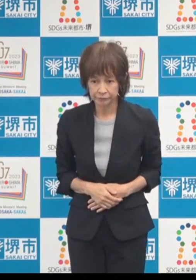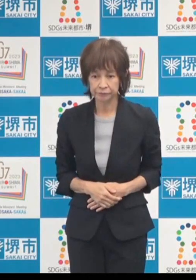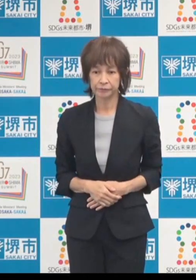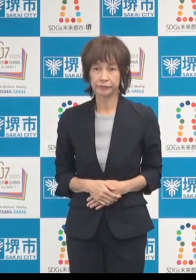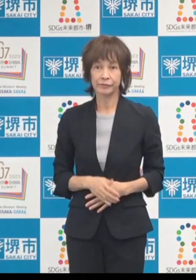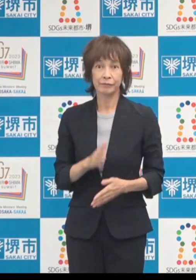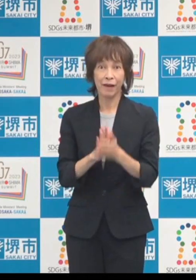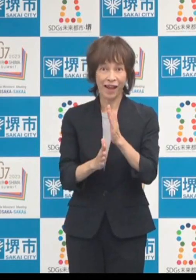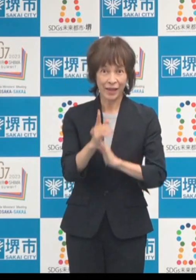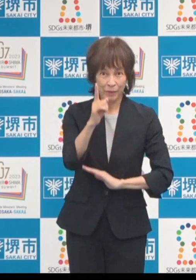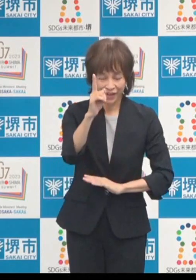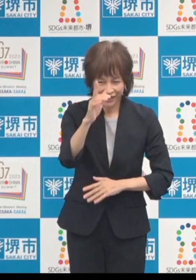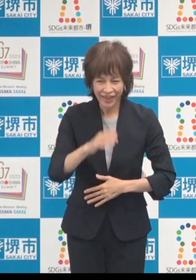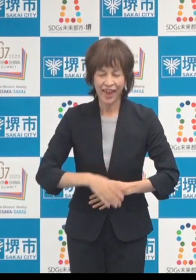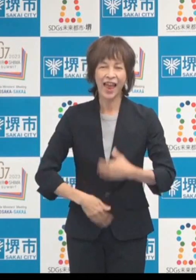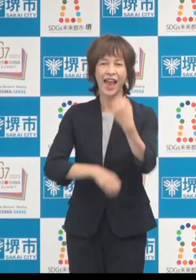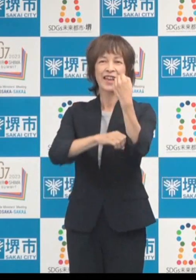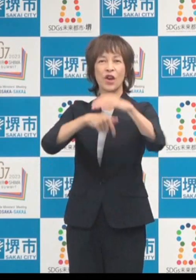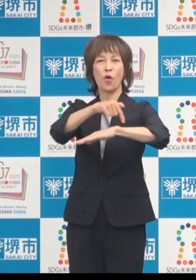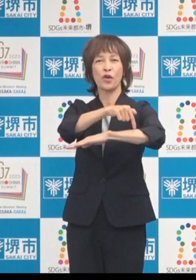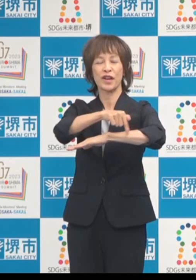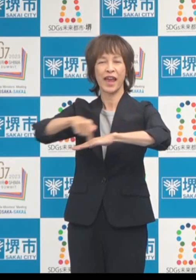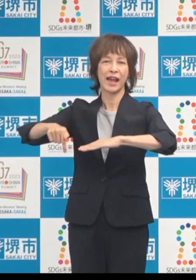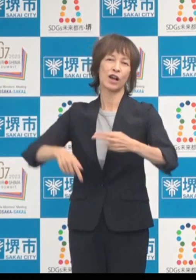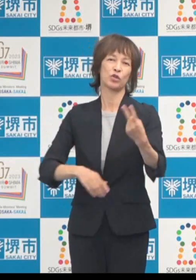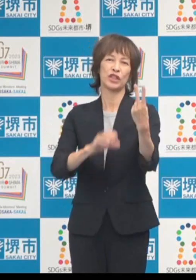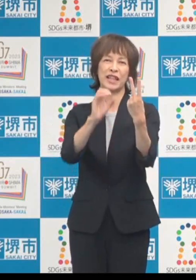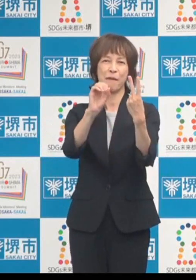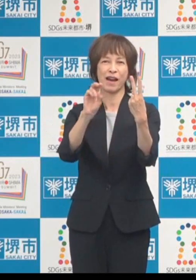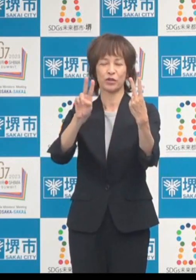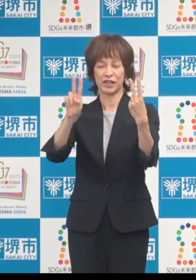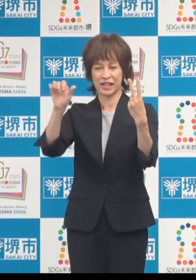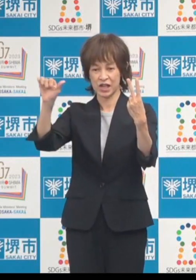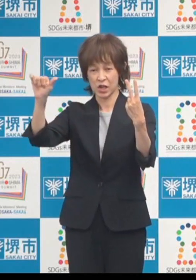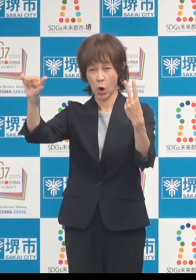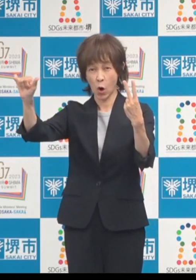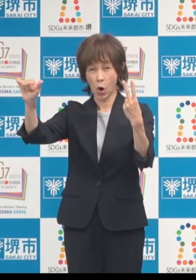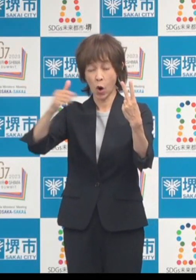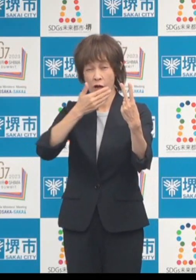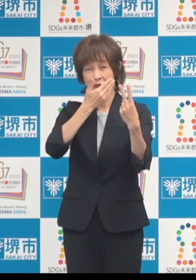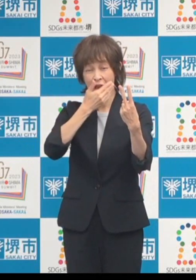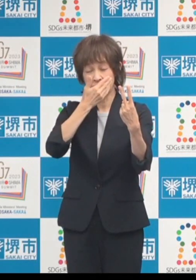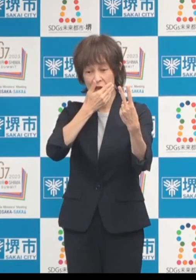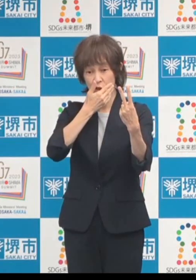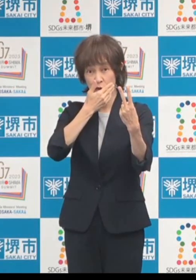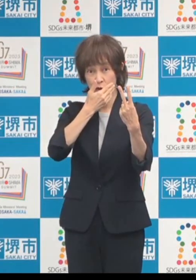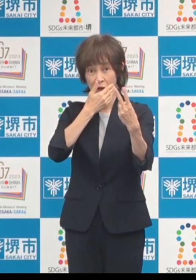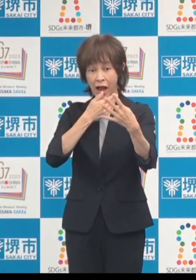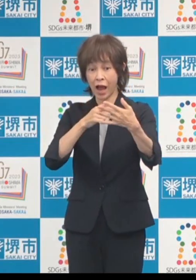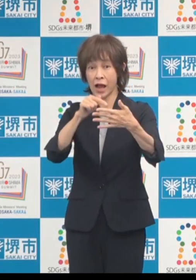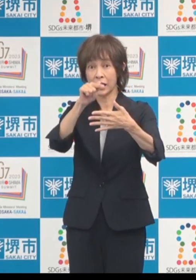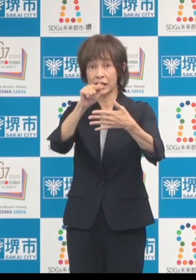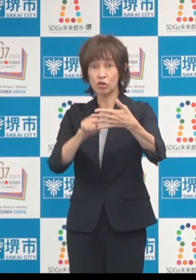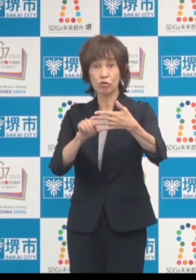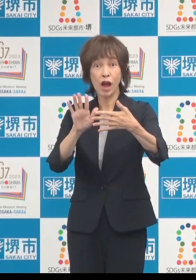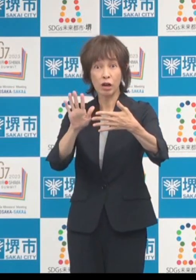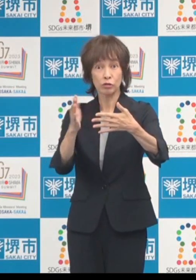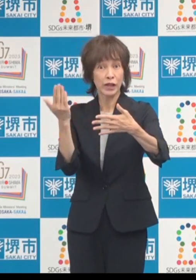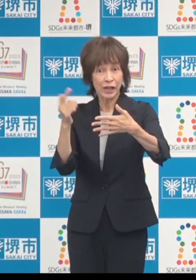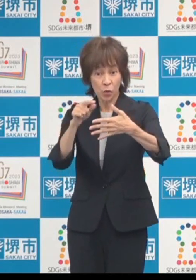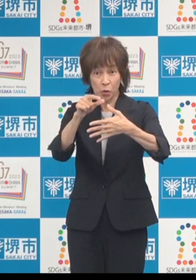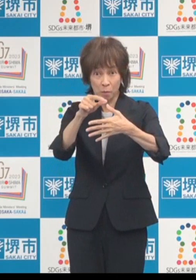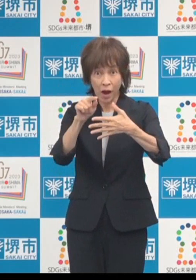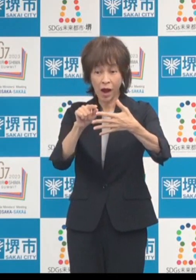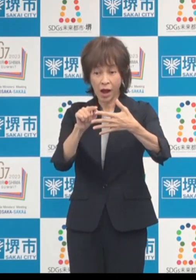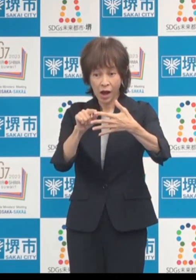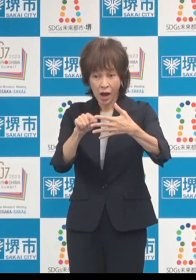再び基本計画2025、重点戦略の5つありますが、先ほどの1つ、そしてもう1